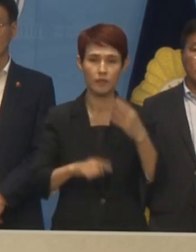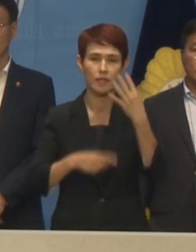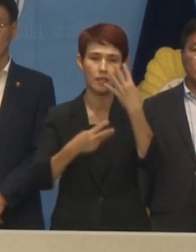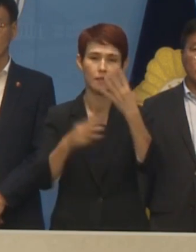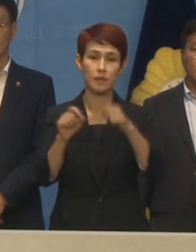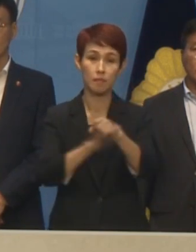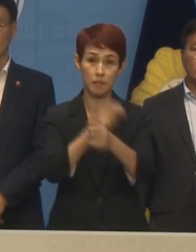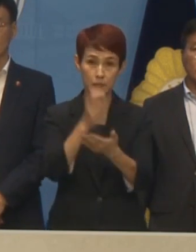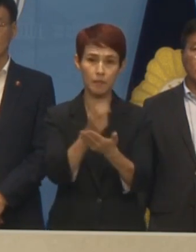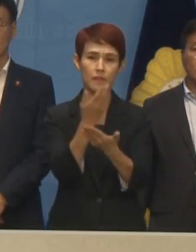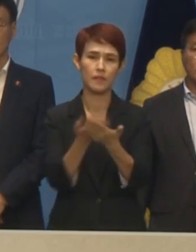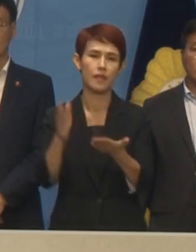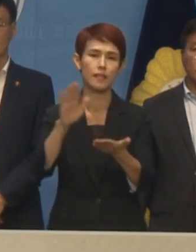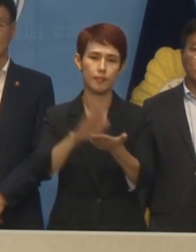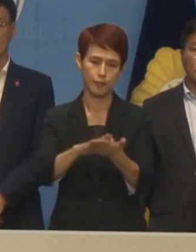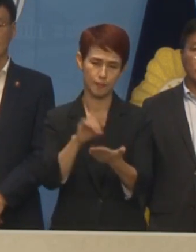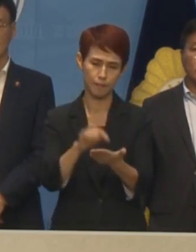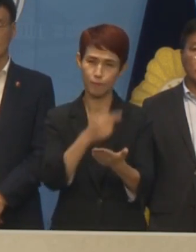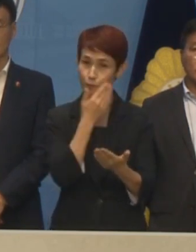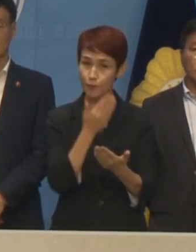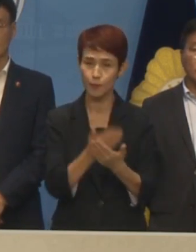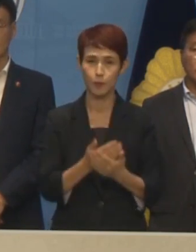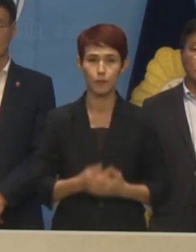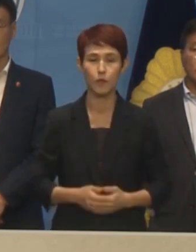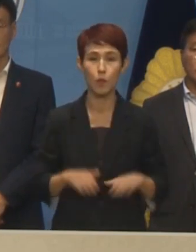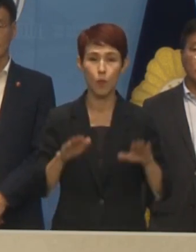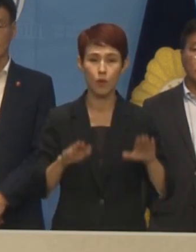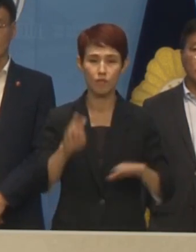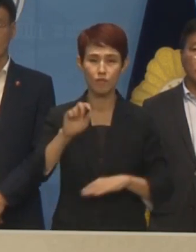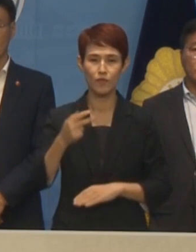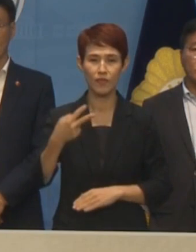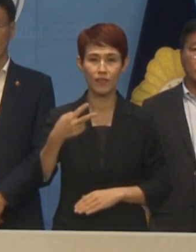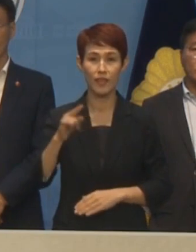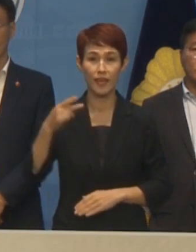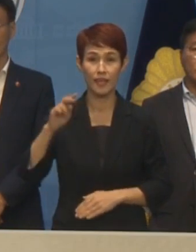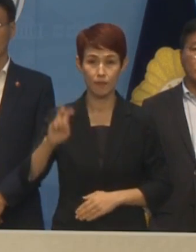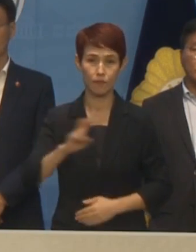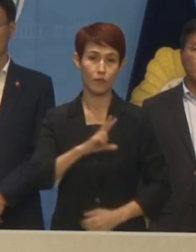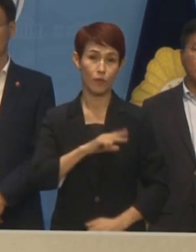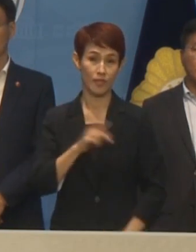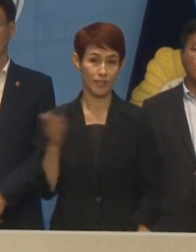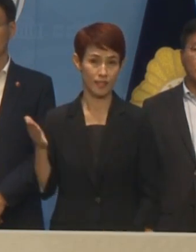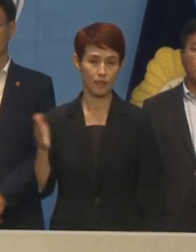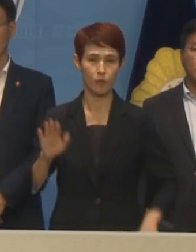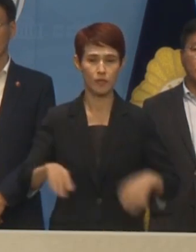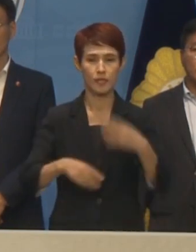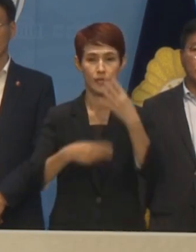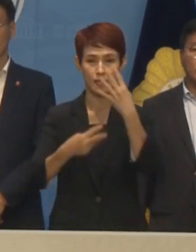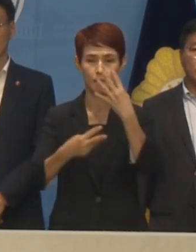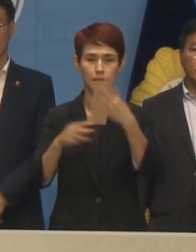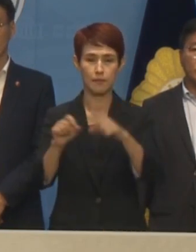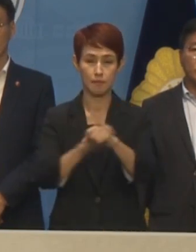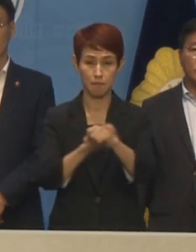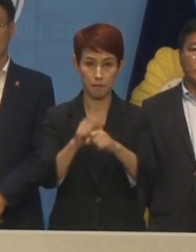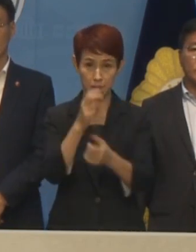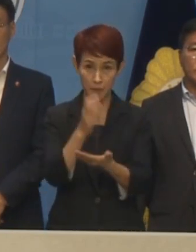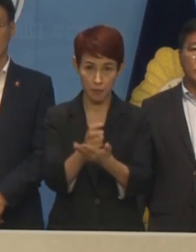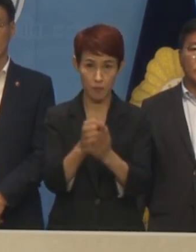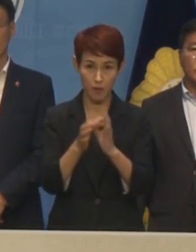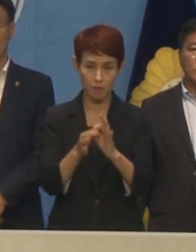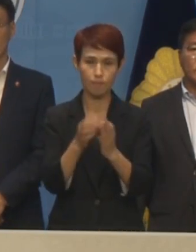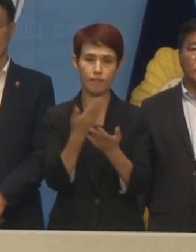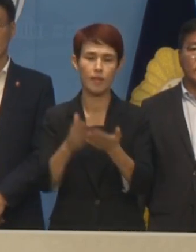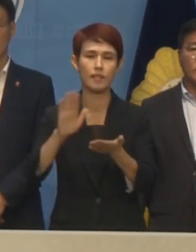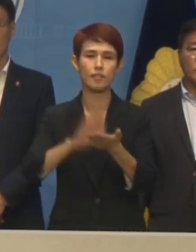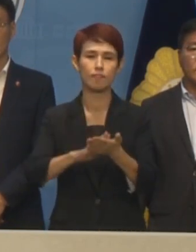개정에 있다고 말씀드릴 수 있습니다. 오늘 문대림 국회의원이 제주 4.3 특별법 개정안을 대표 발의하려고 합니다.